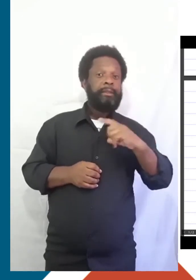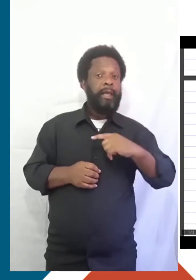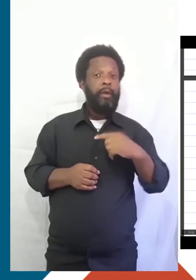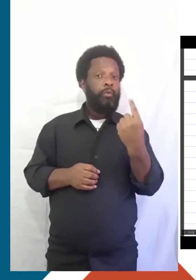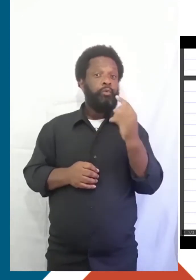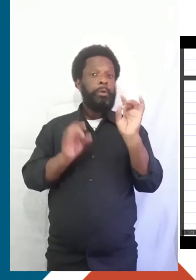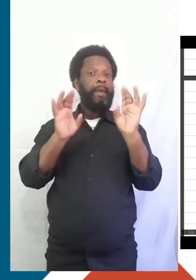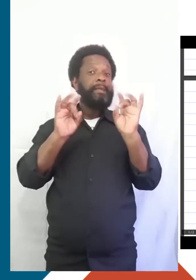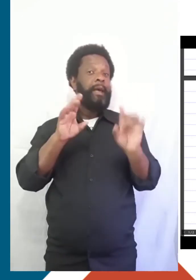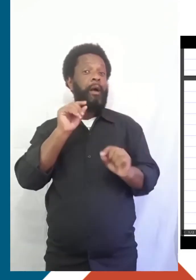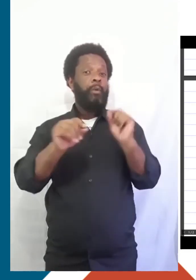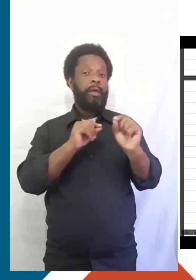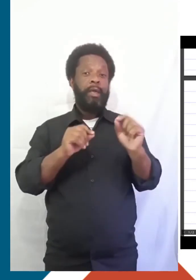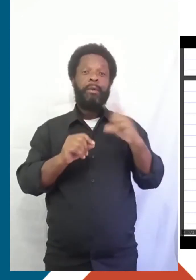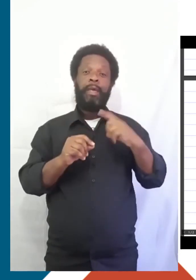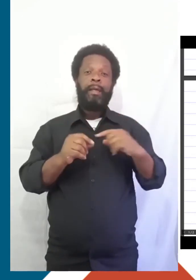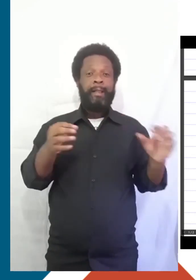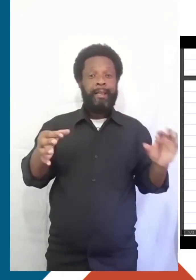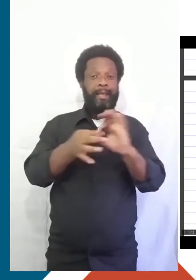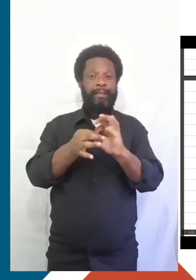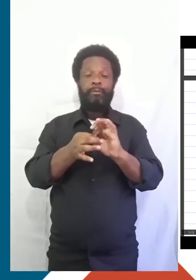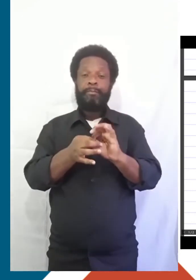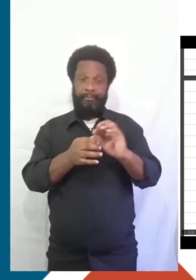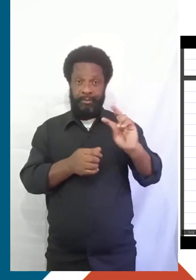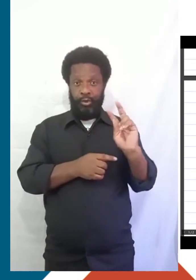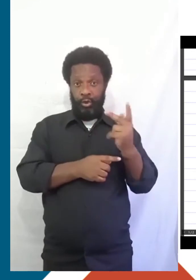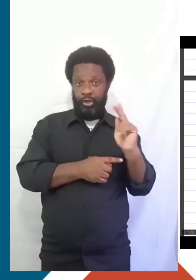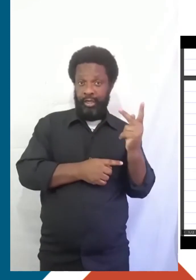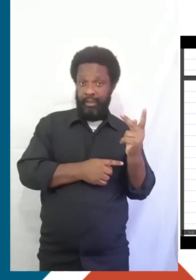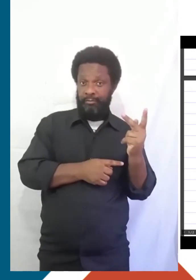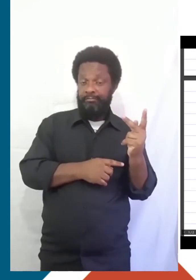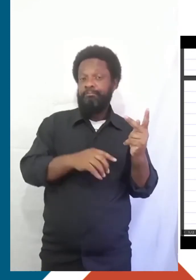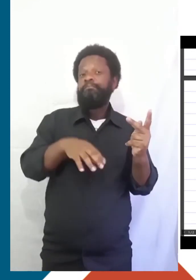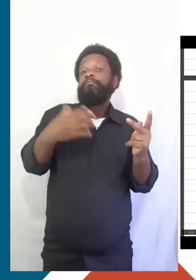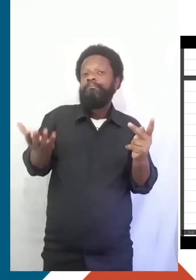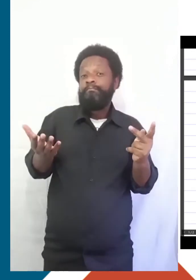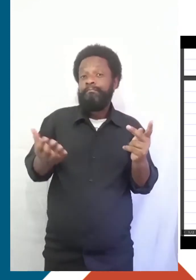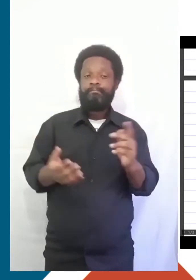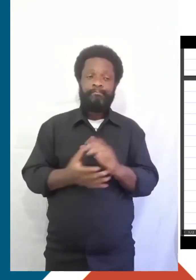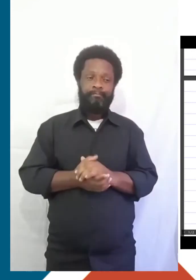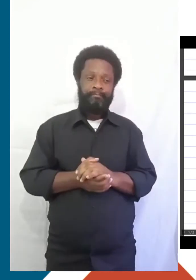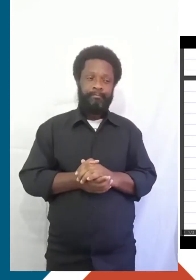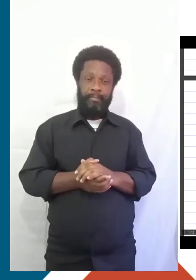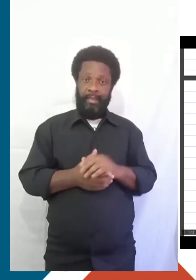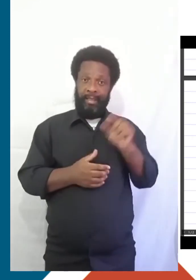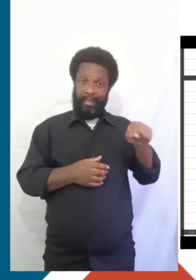dipolo permanente, tem um caso especial que é a ligação de hidrogênio, que acontece